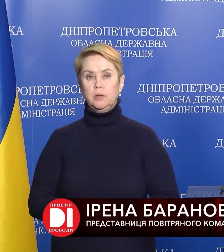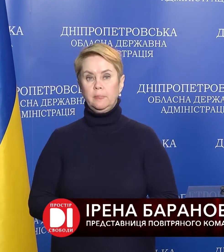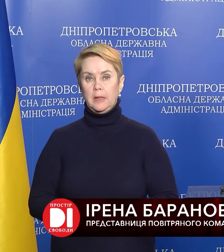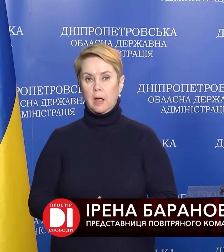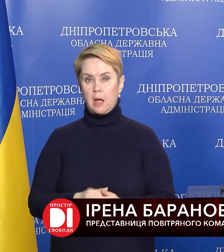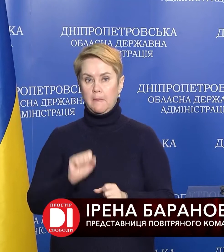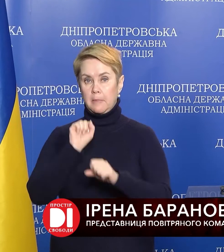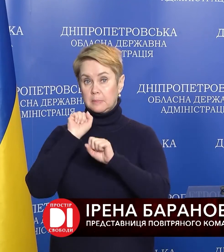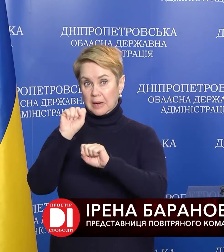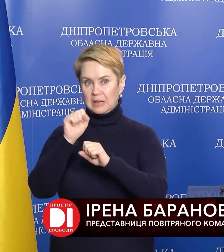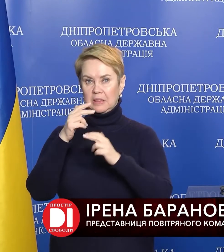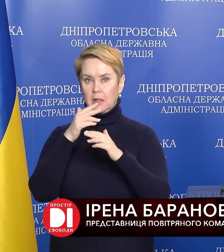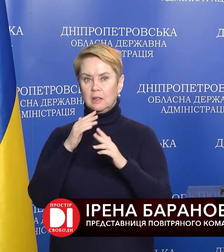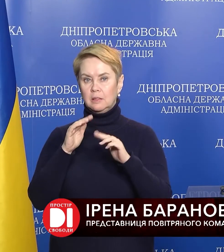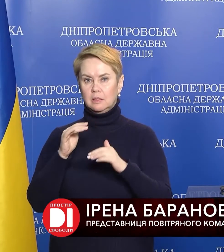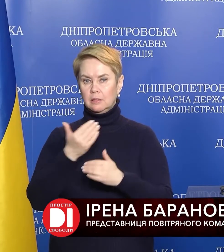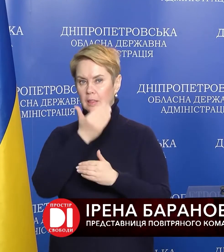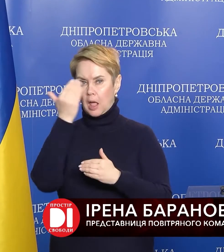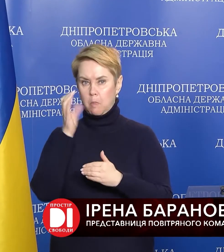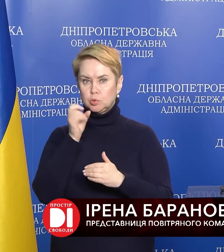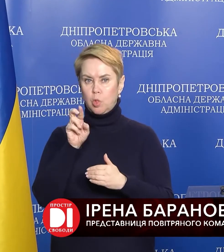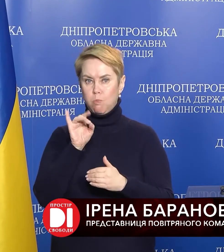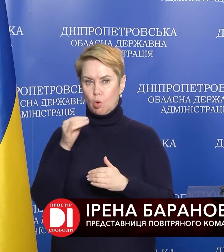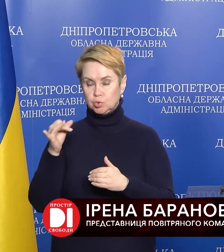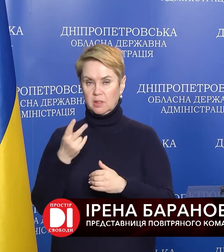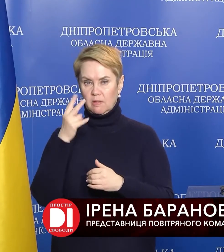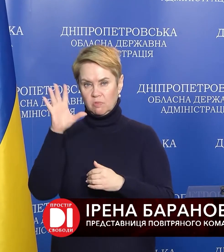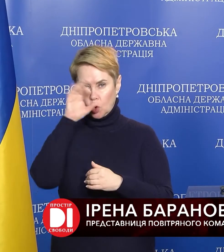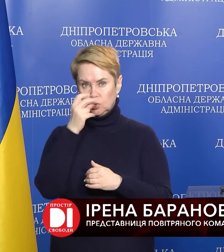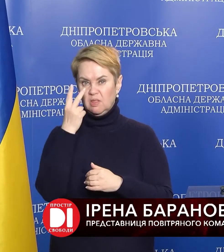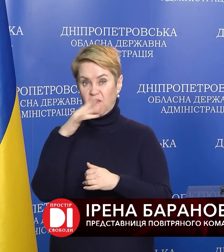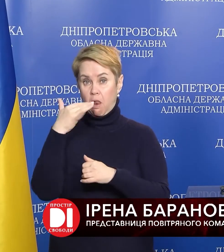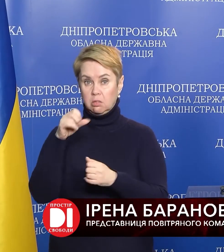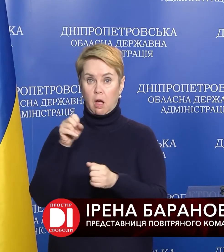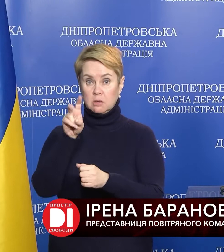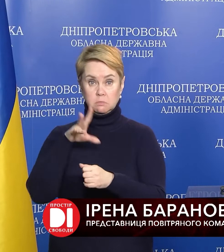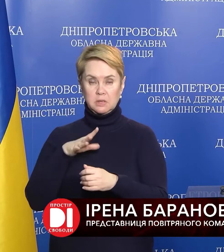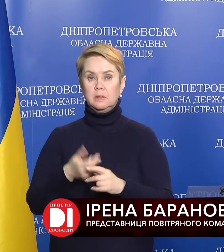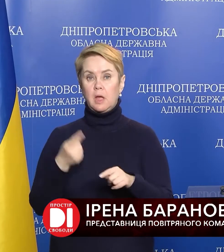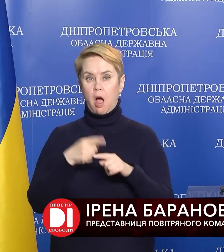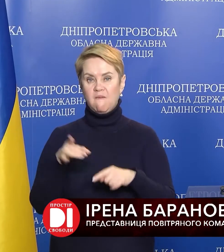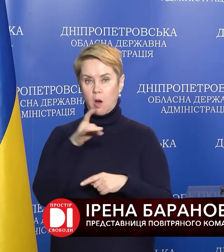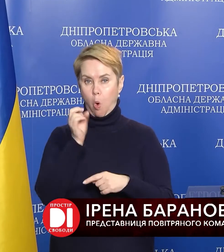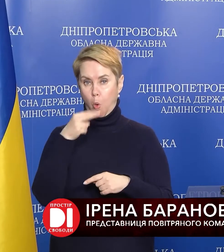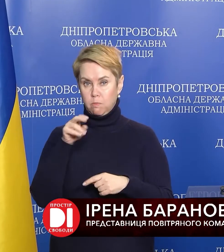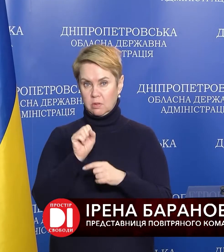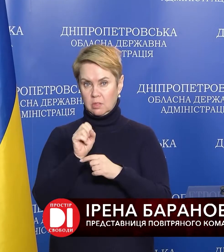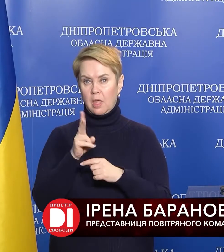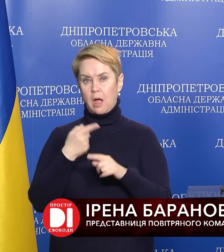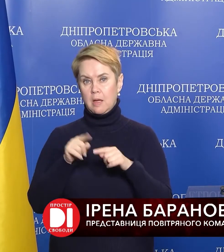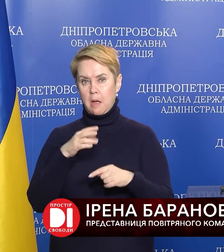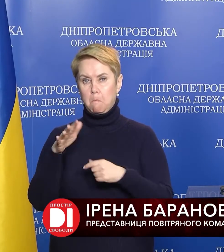Дніпропетровщини прикрите небо Слобожанщини. Вночі збито 2 літака, а в районі обіда